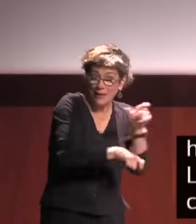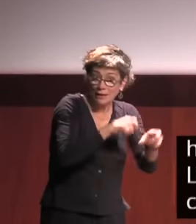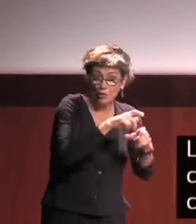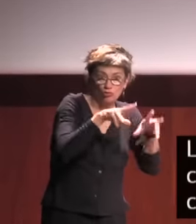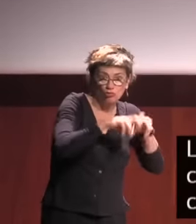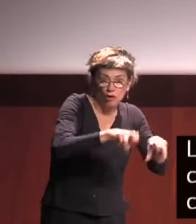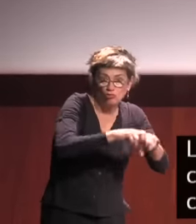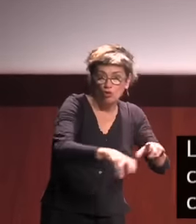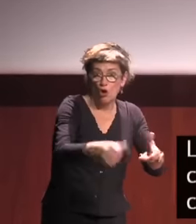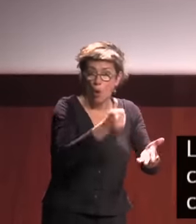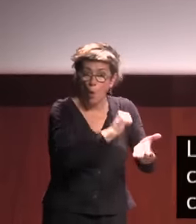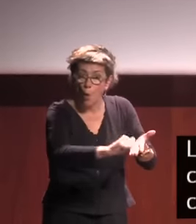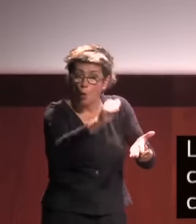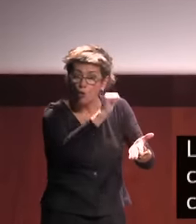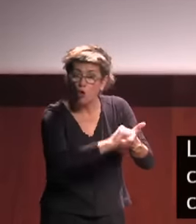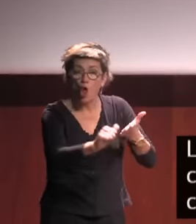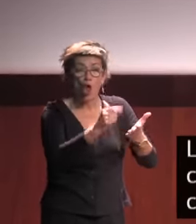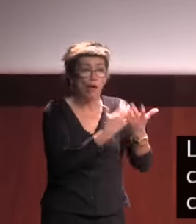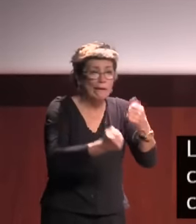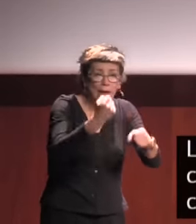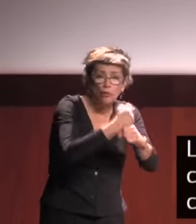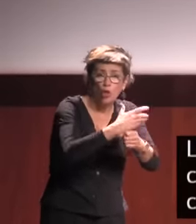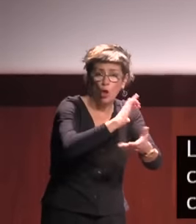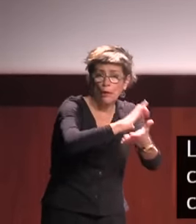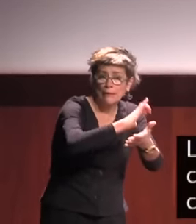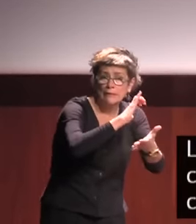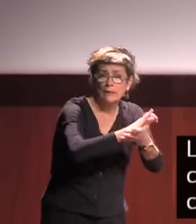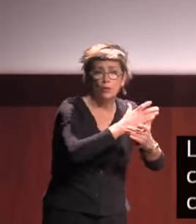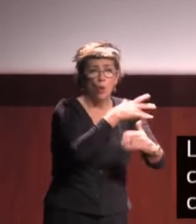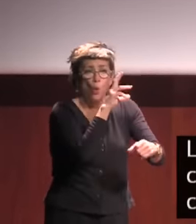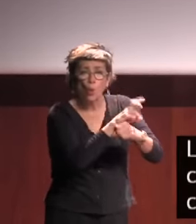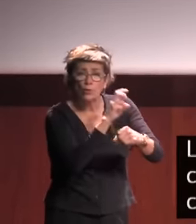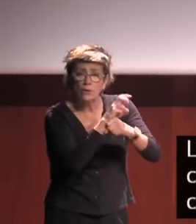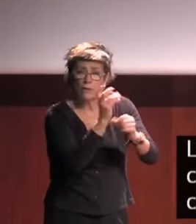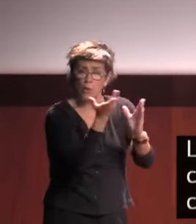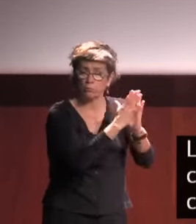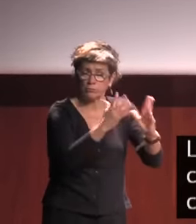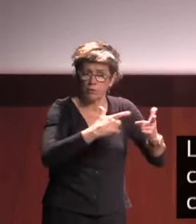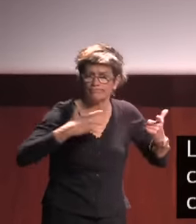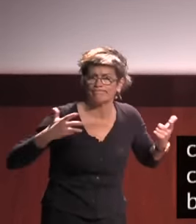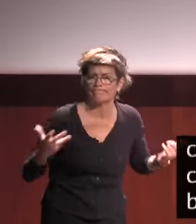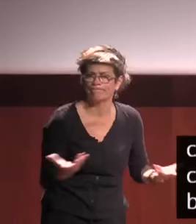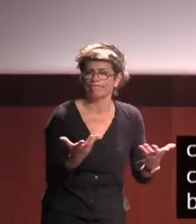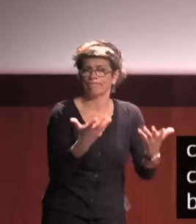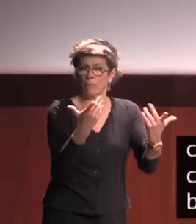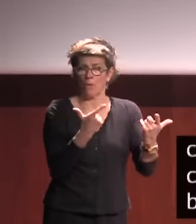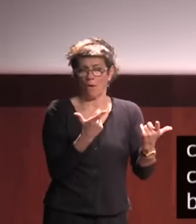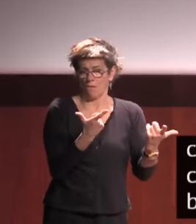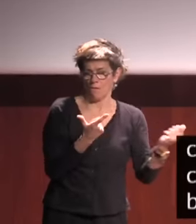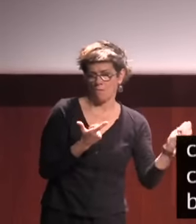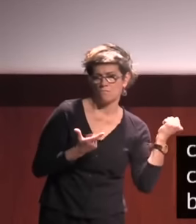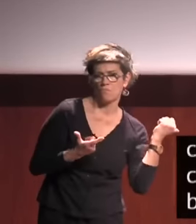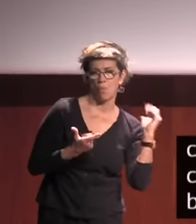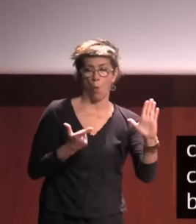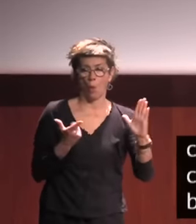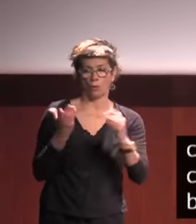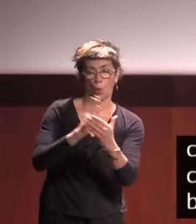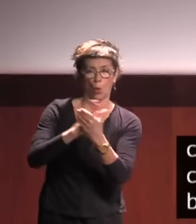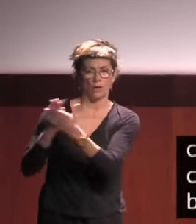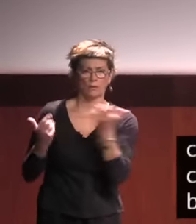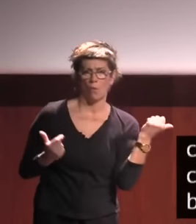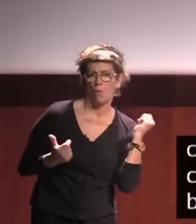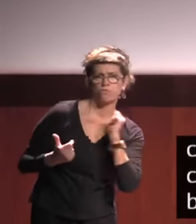auteurs, créateurs, éditeurs, conservateurs et bibliothécaires qui permettent de jeter sur ces collections un regard